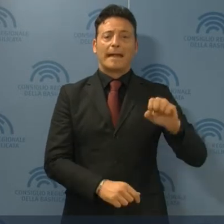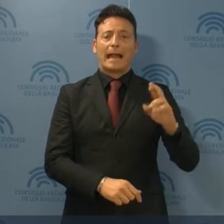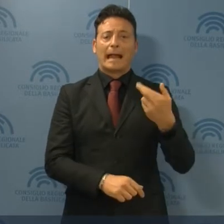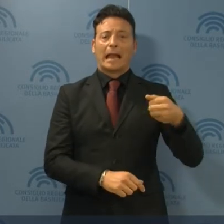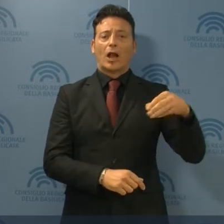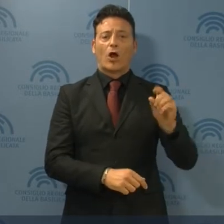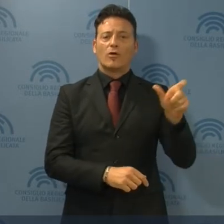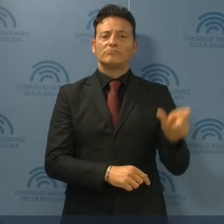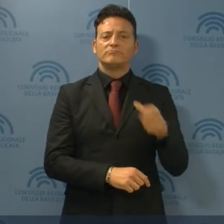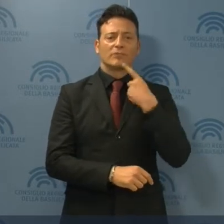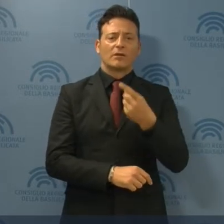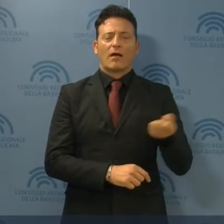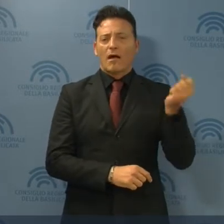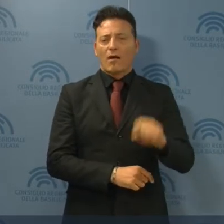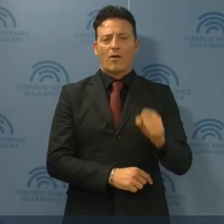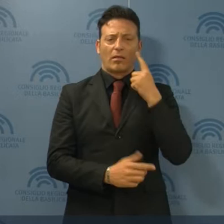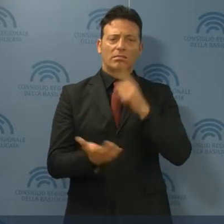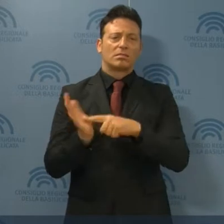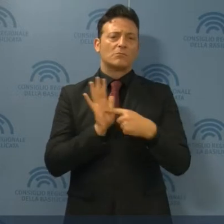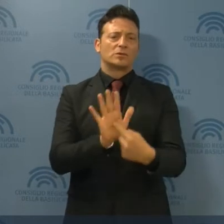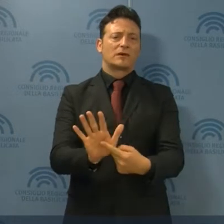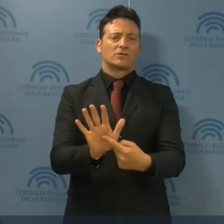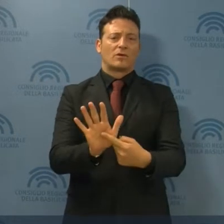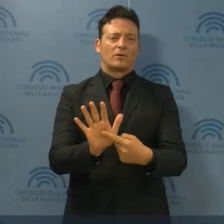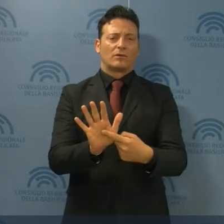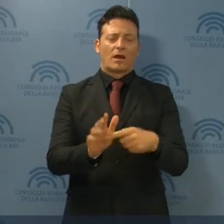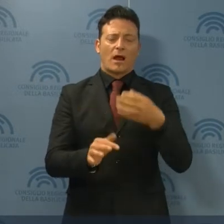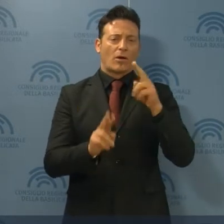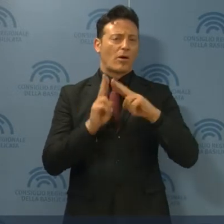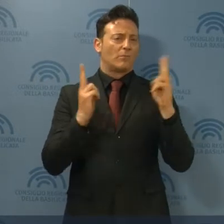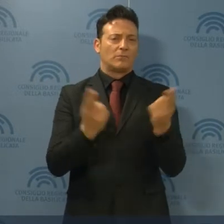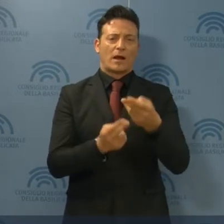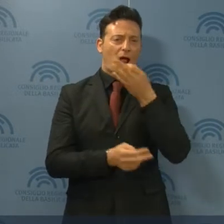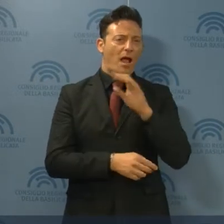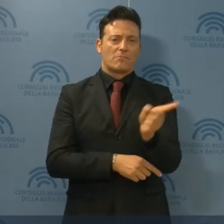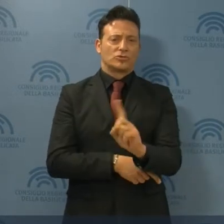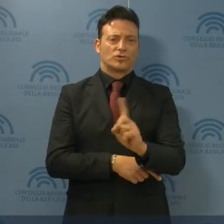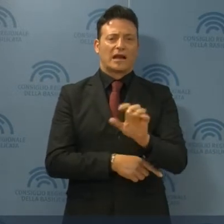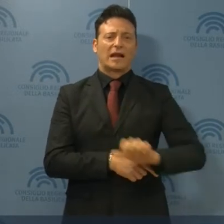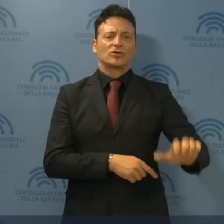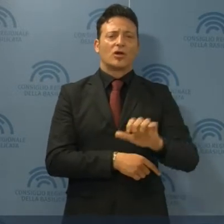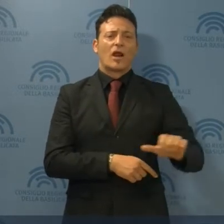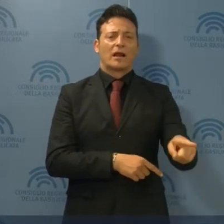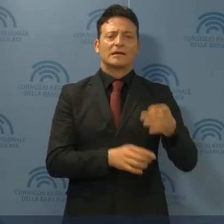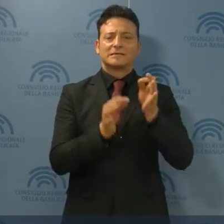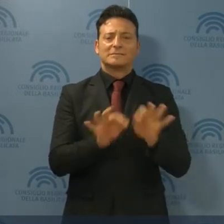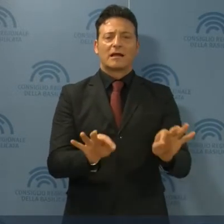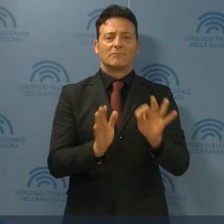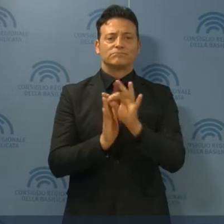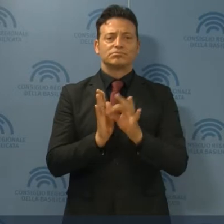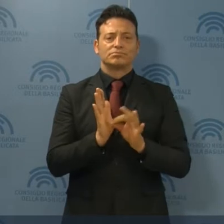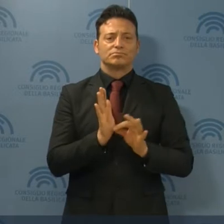si tratta dell'ennesima dimostrazione della totale incapacità del governo regionale nel far rispettare nel